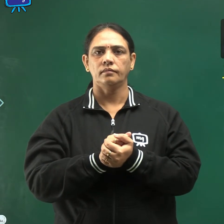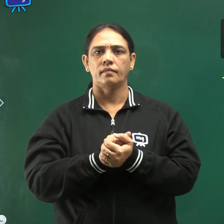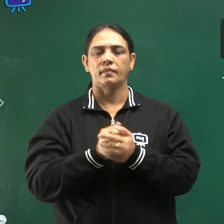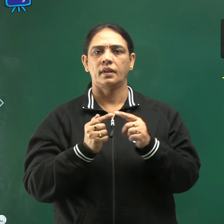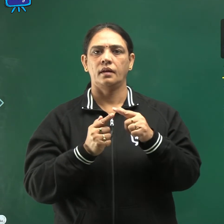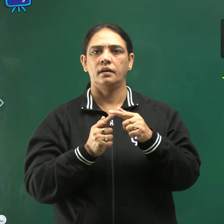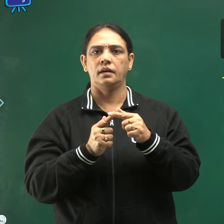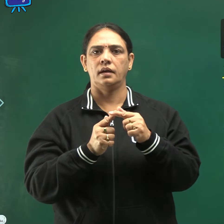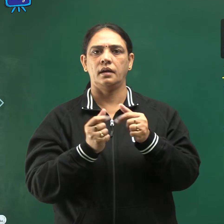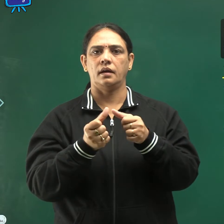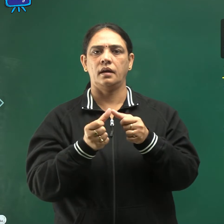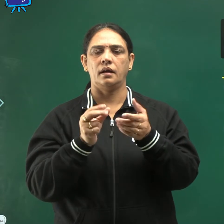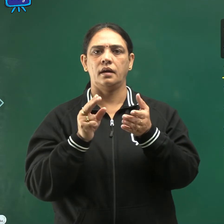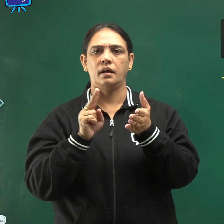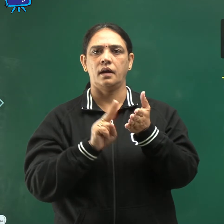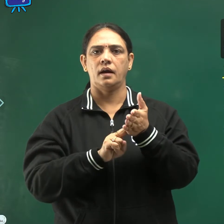tan 42 डिग्री